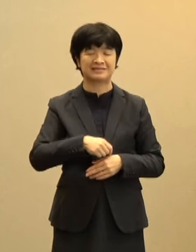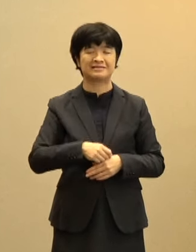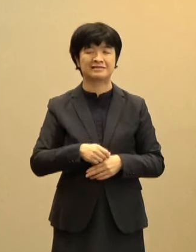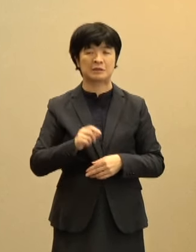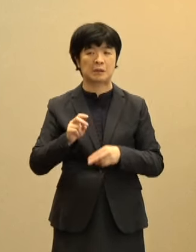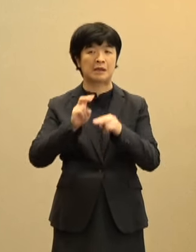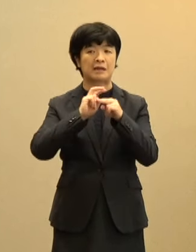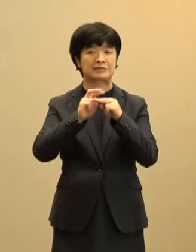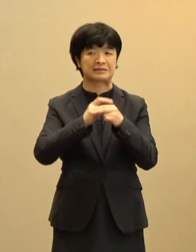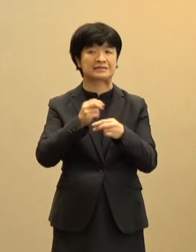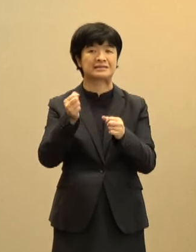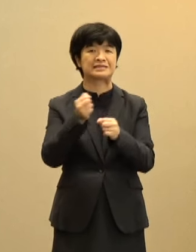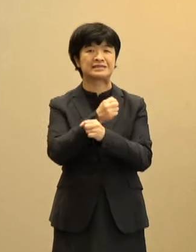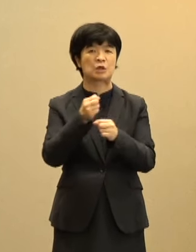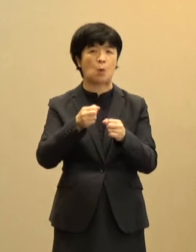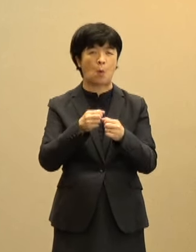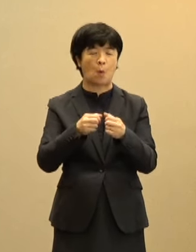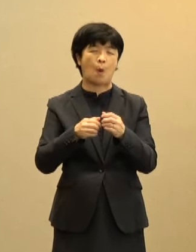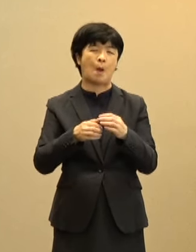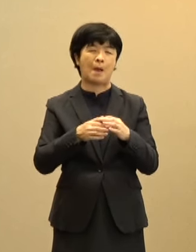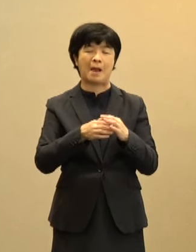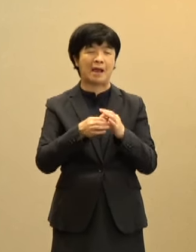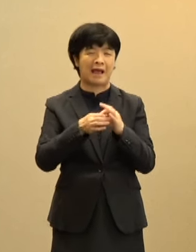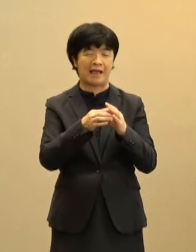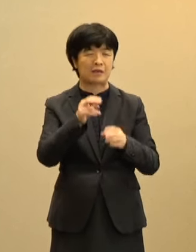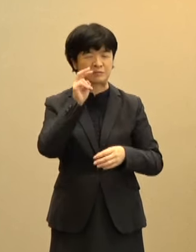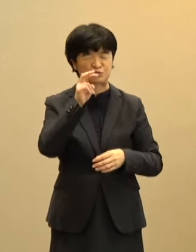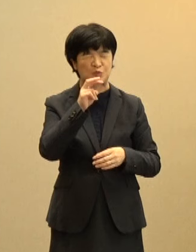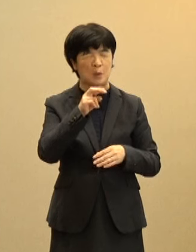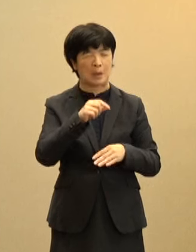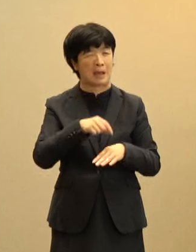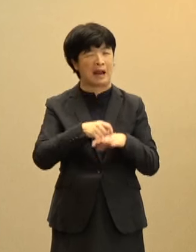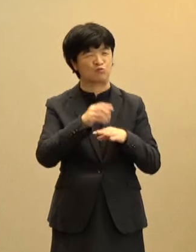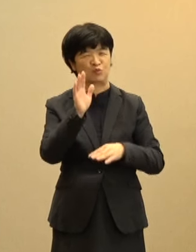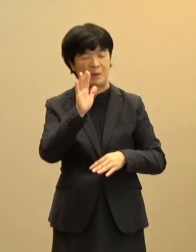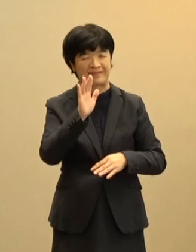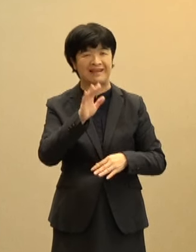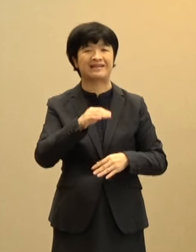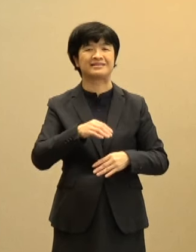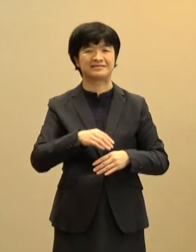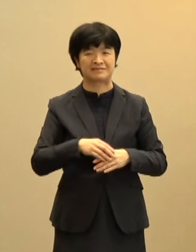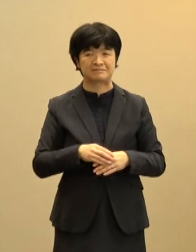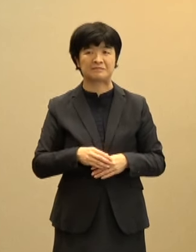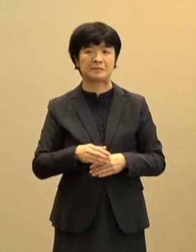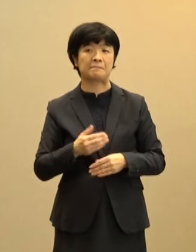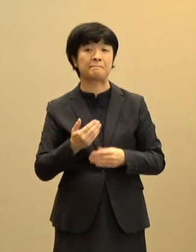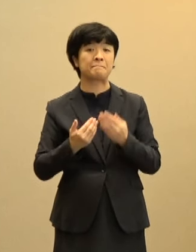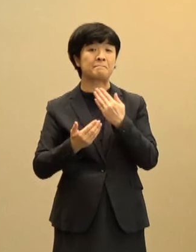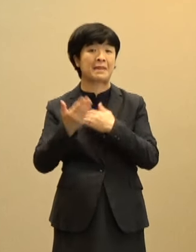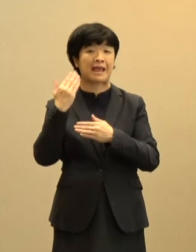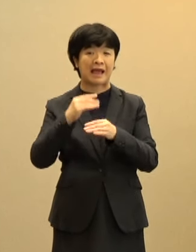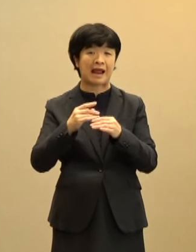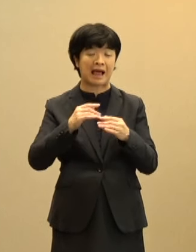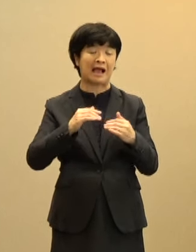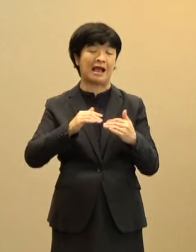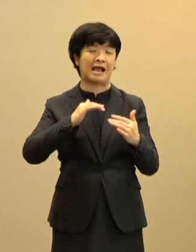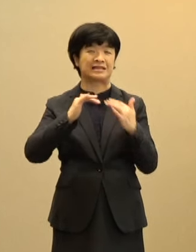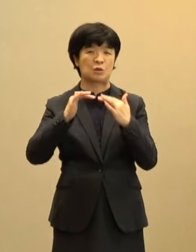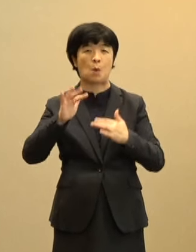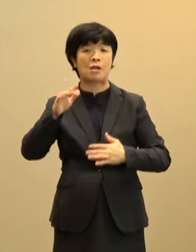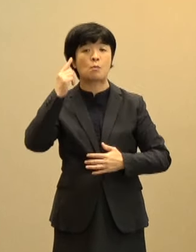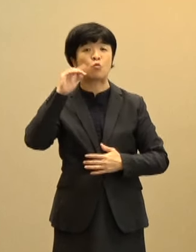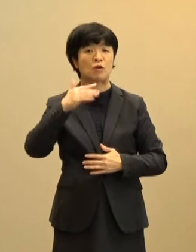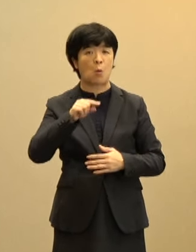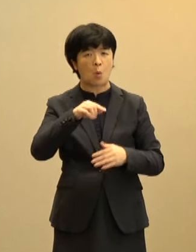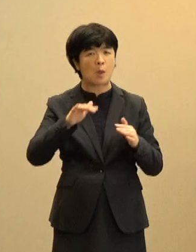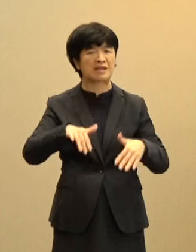は事業環境決して楽ではありませんで、かねてからの損害についての議論もありますけれども、こういった事故が重なっていること